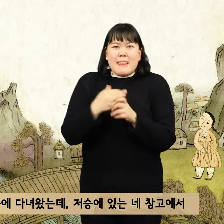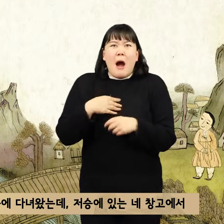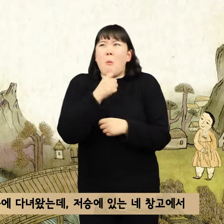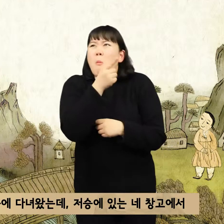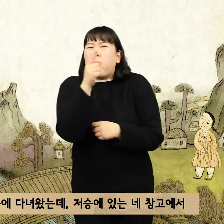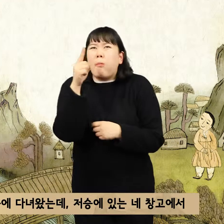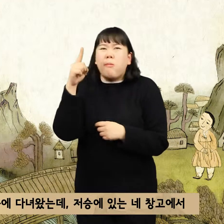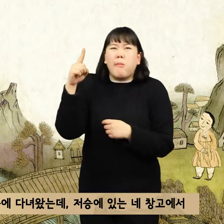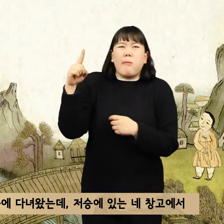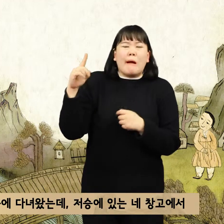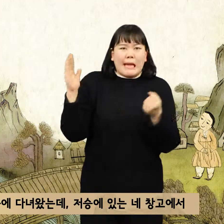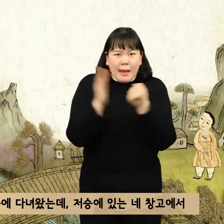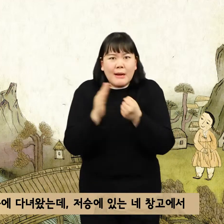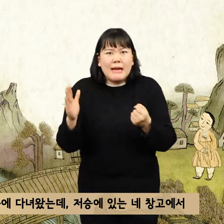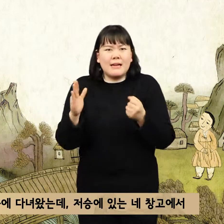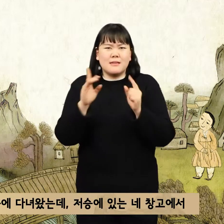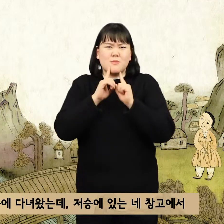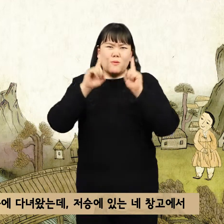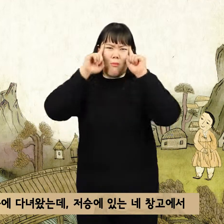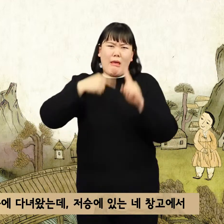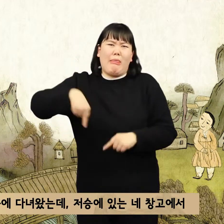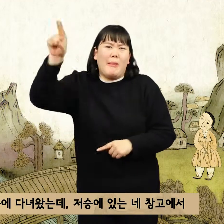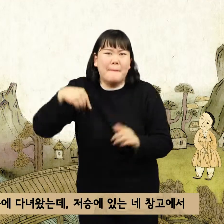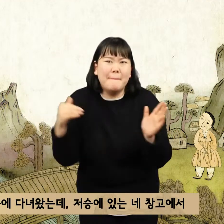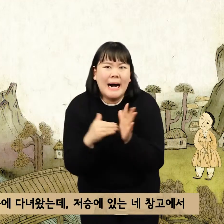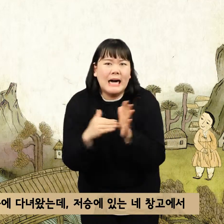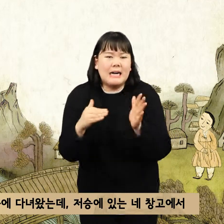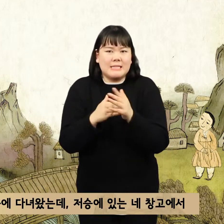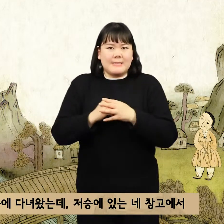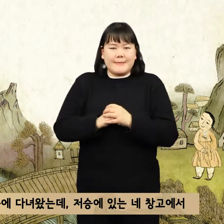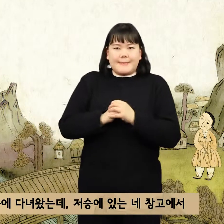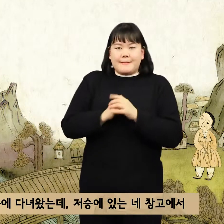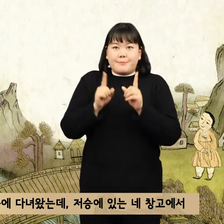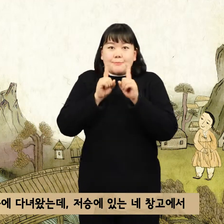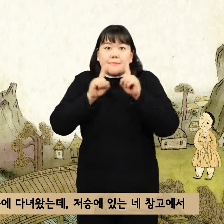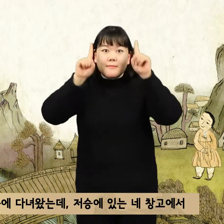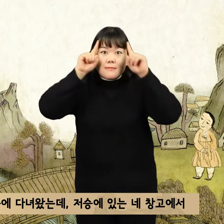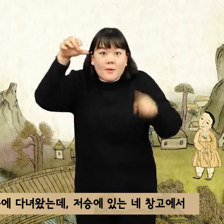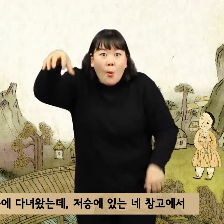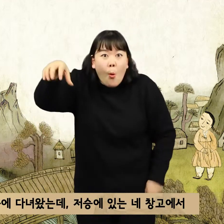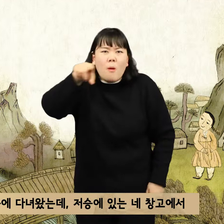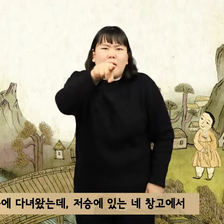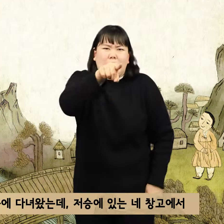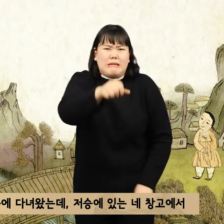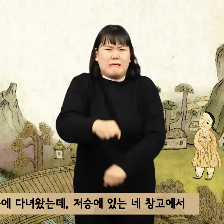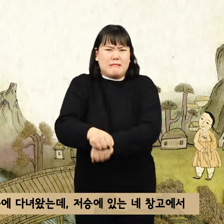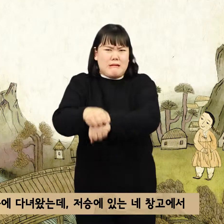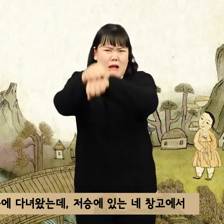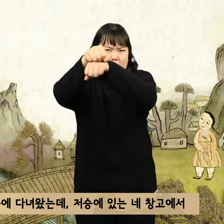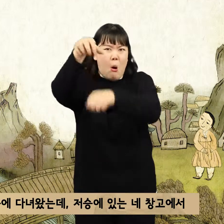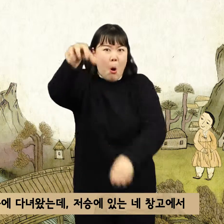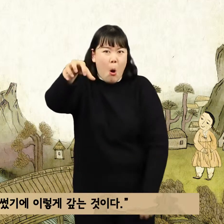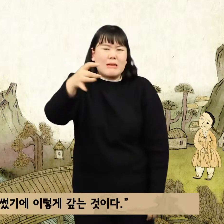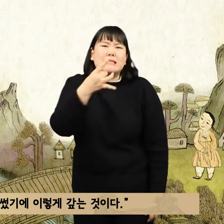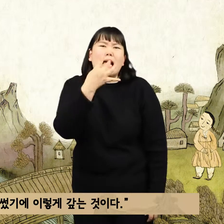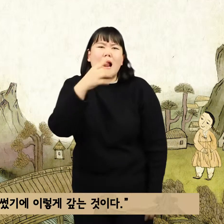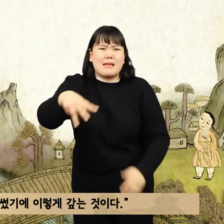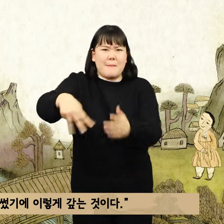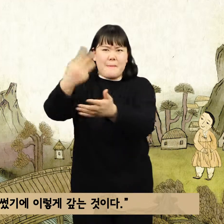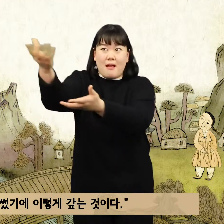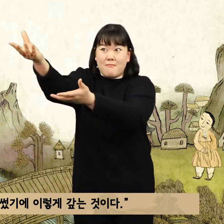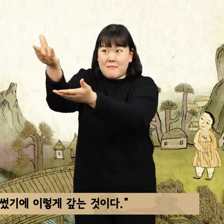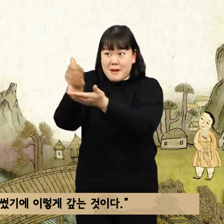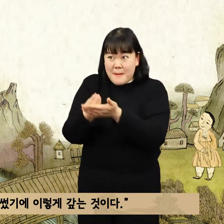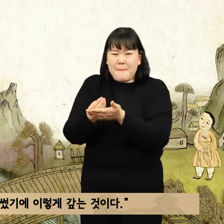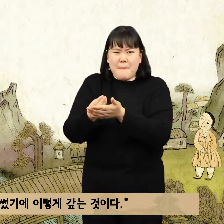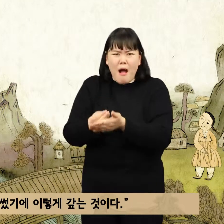덕진아, 내가 이러저러하여 저승에 다녀왔는데 저승에 있는 내 창고에서 쌀